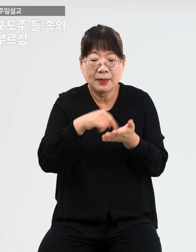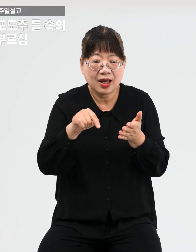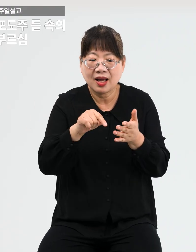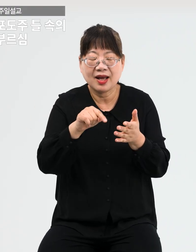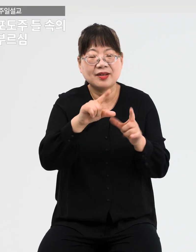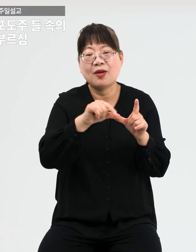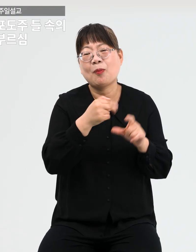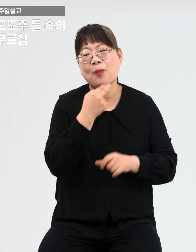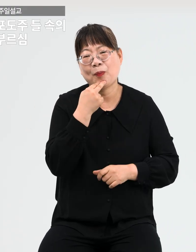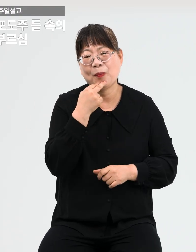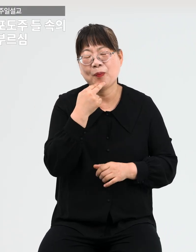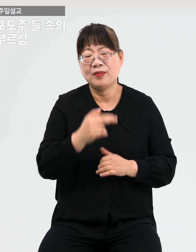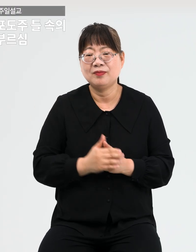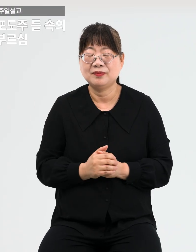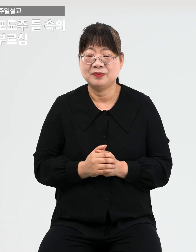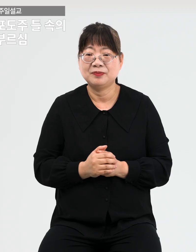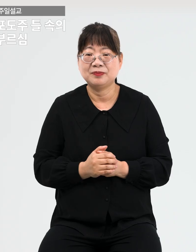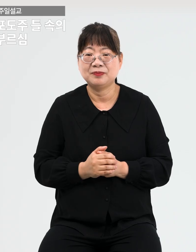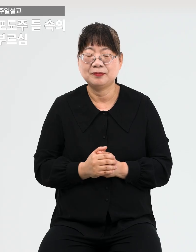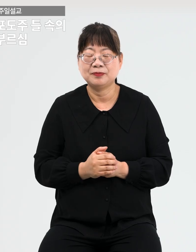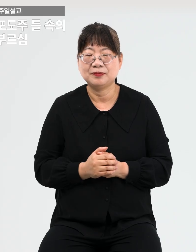거의 없고 싹